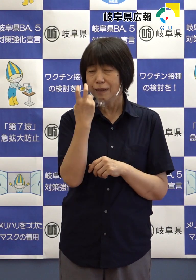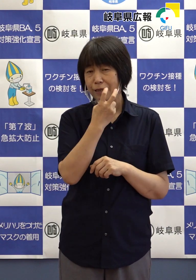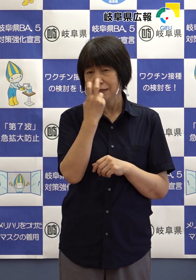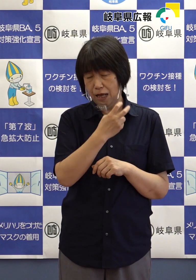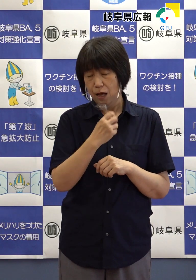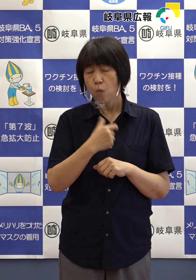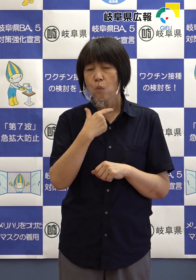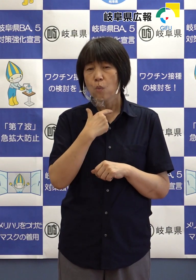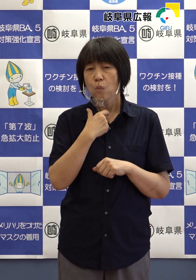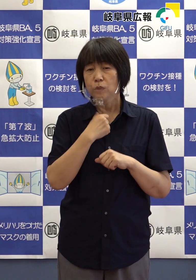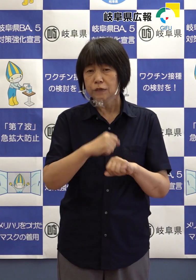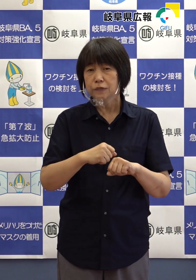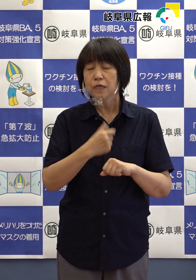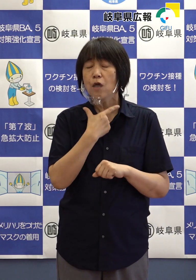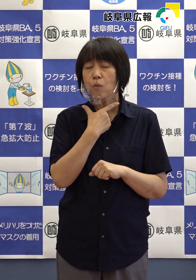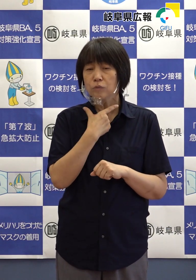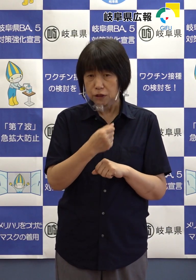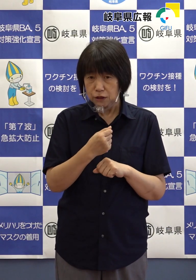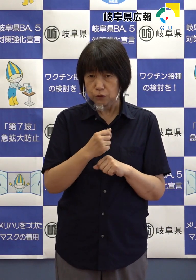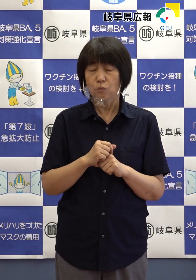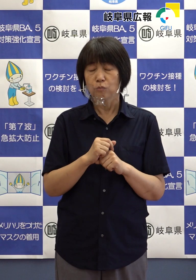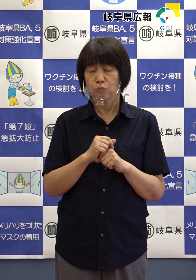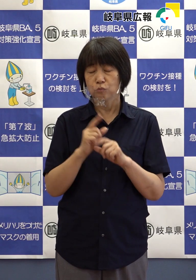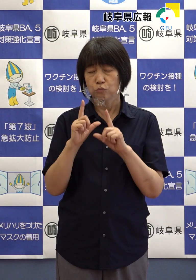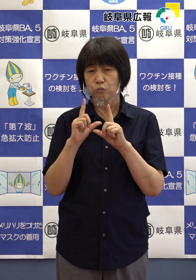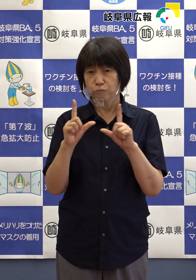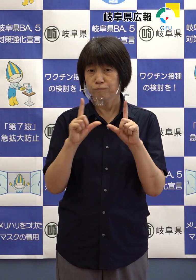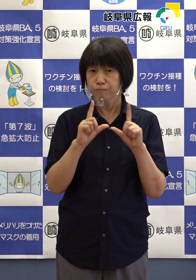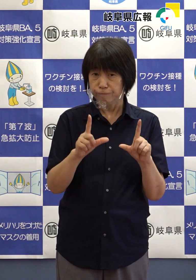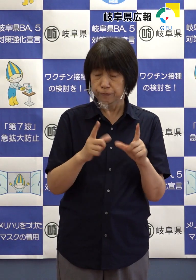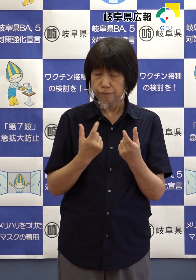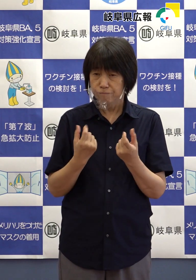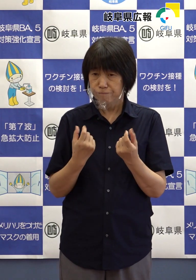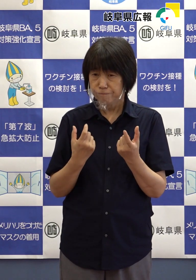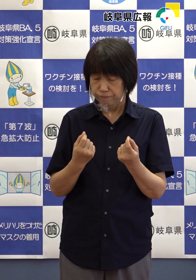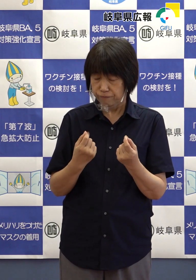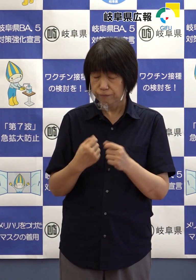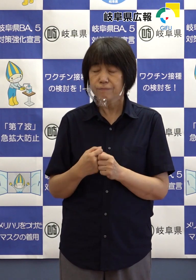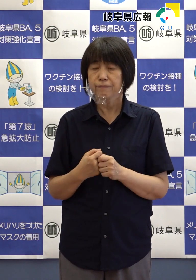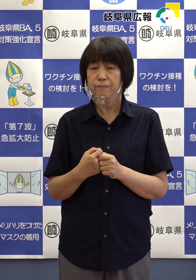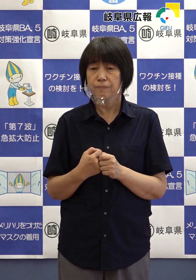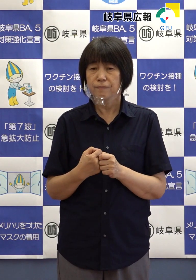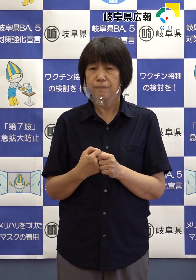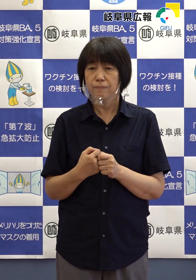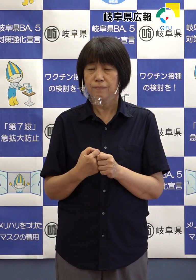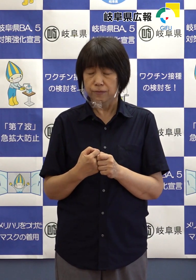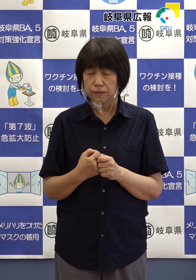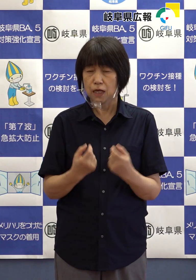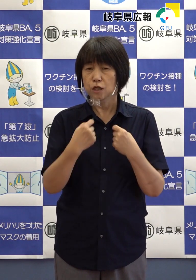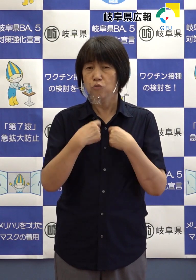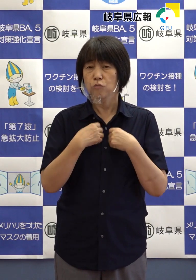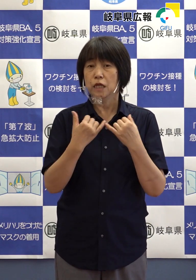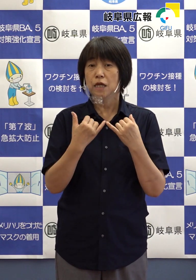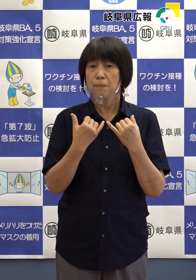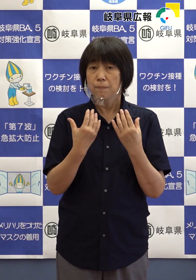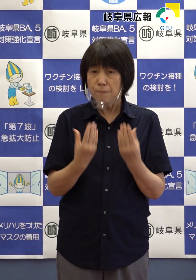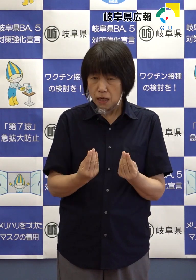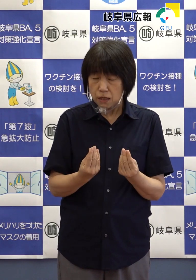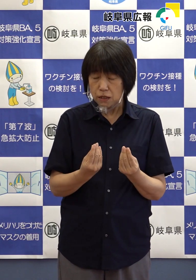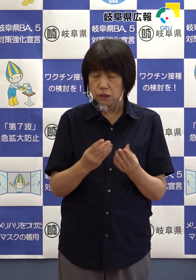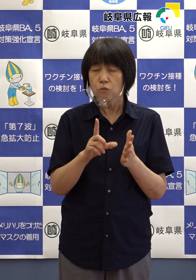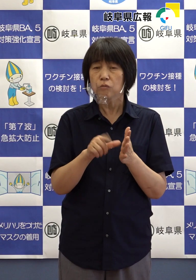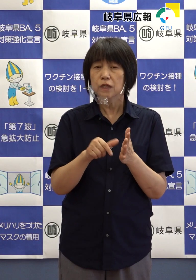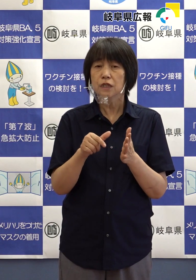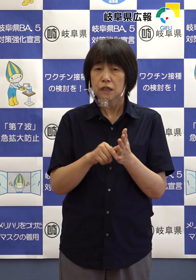供述した2それで広げないというかそう容姿が出たらもうほとんどぜっ